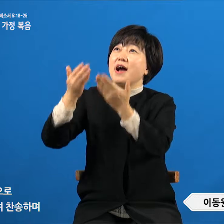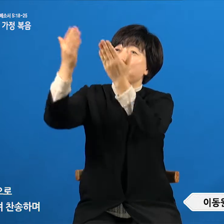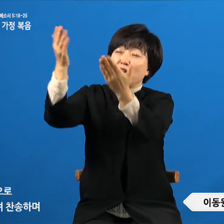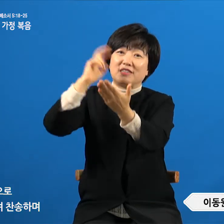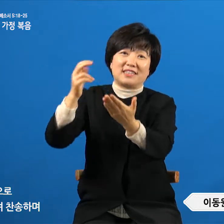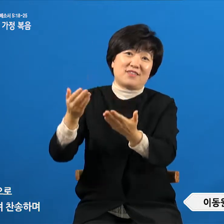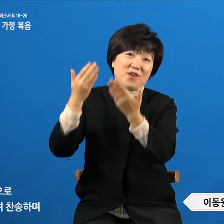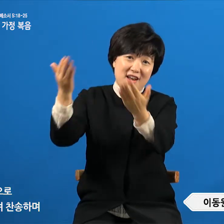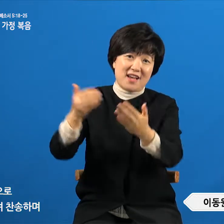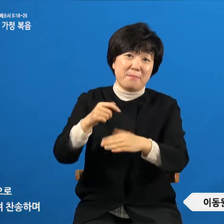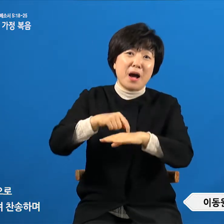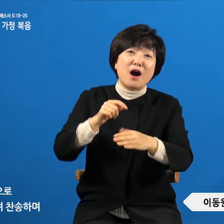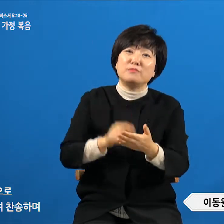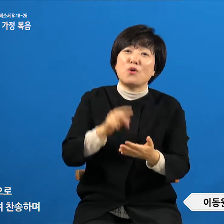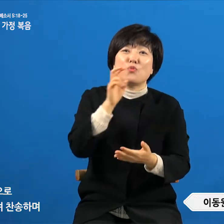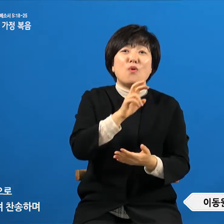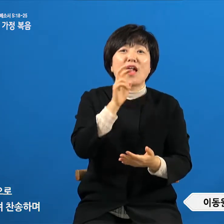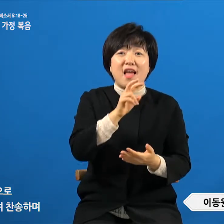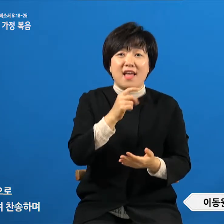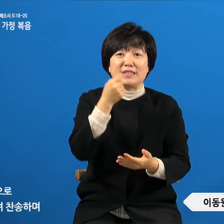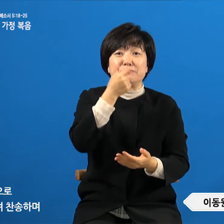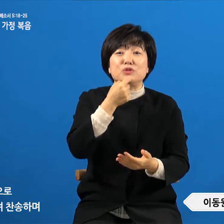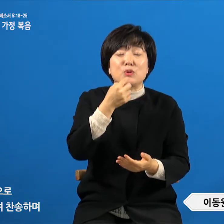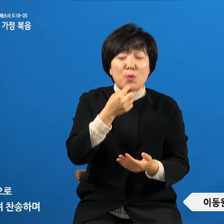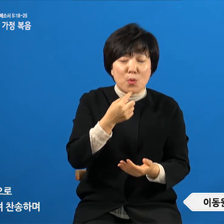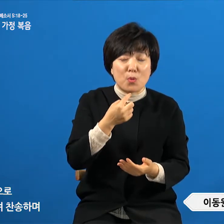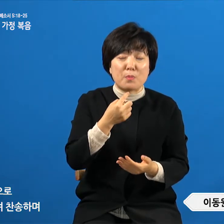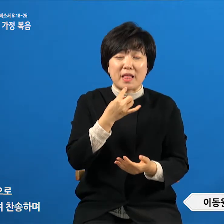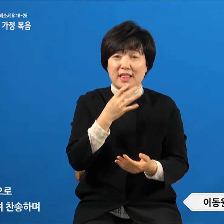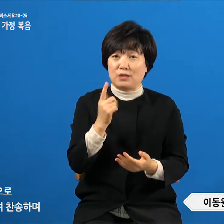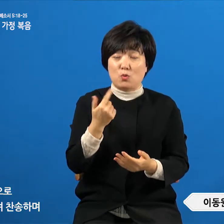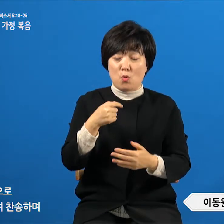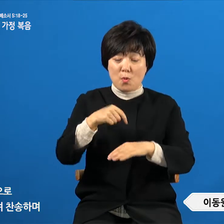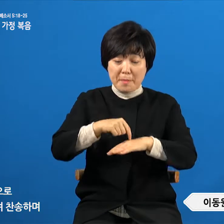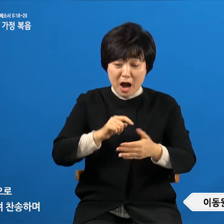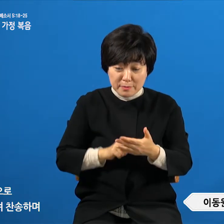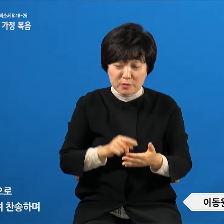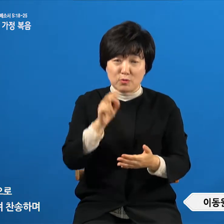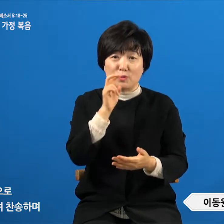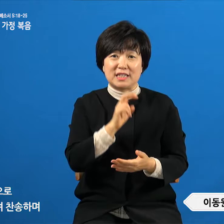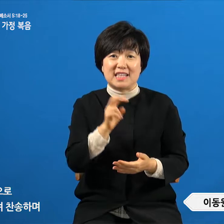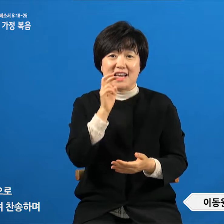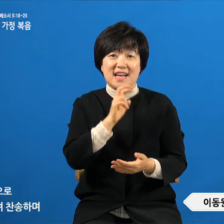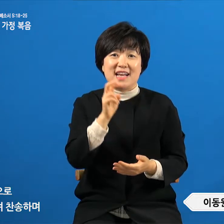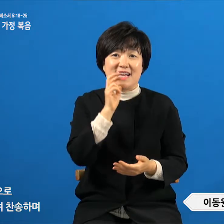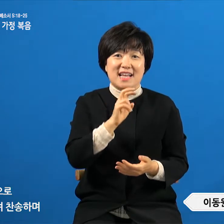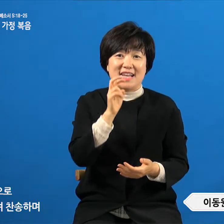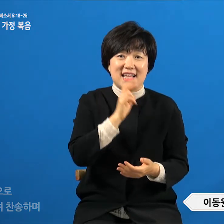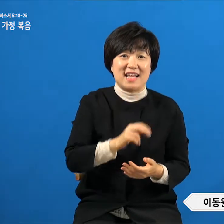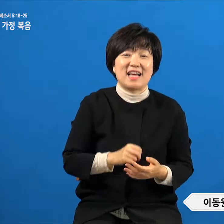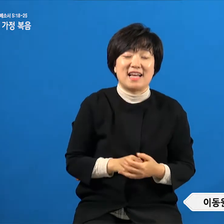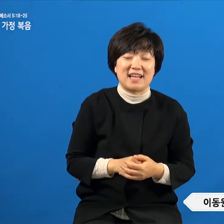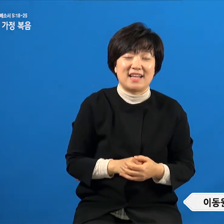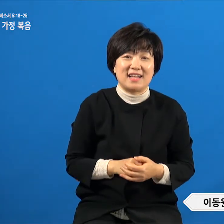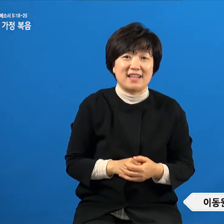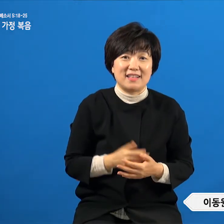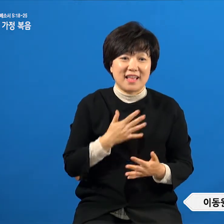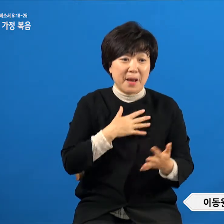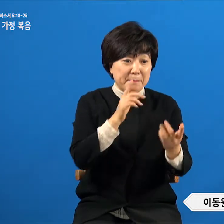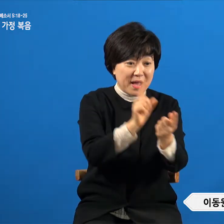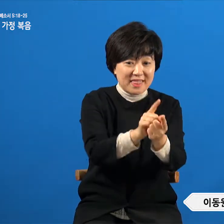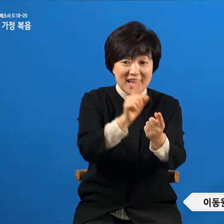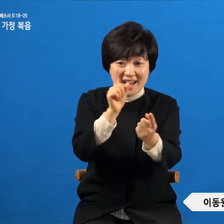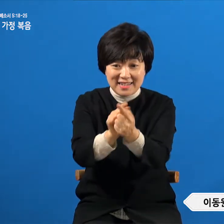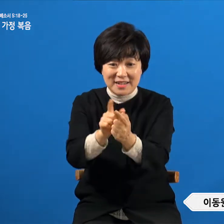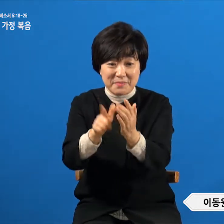찬송하라. 네, 마음으로 노래하라는 것입니다. 입술로도 노래하고 마음으로도 찬양해야 한다는 것입니다. 이것은 우리가